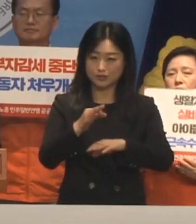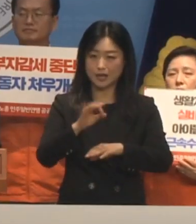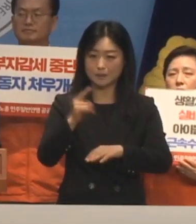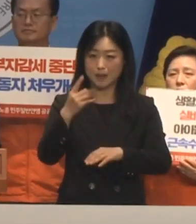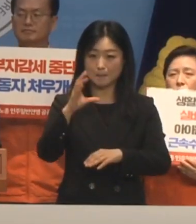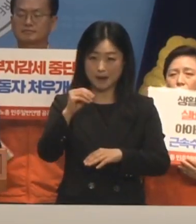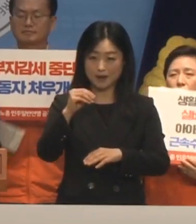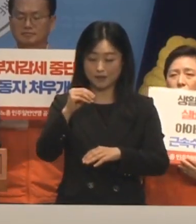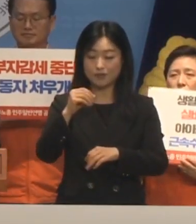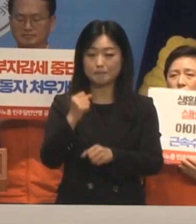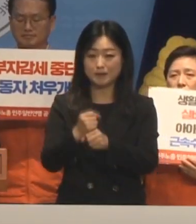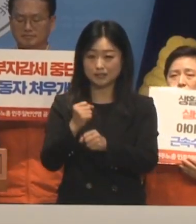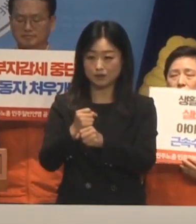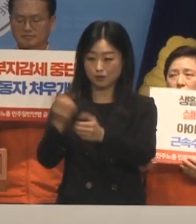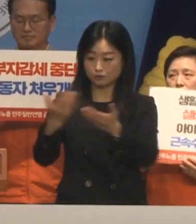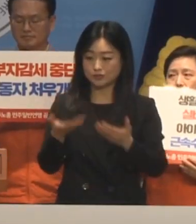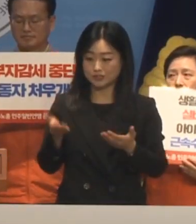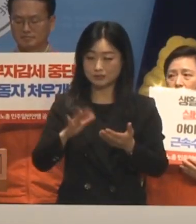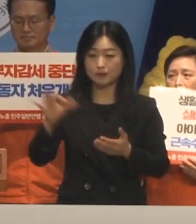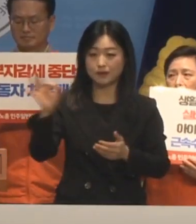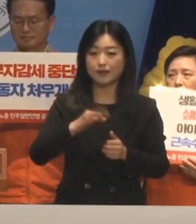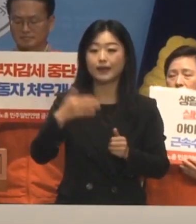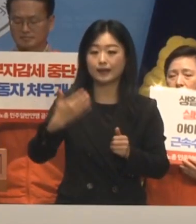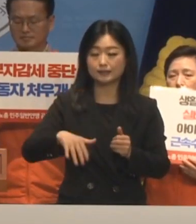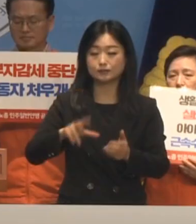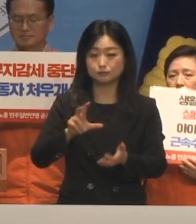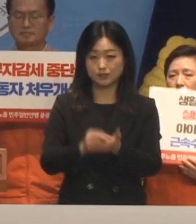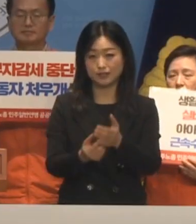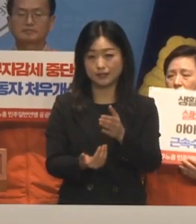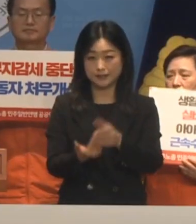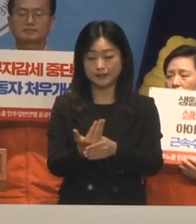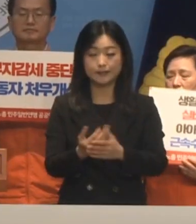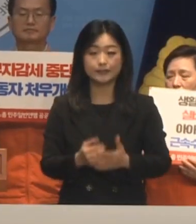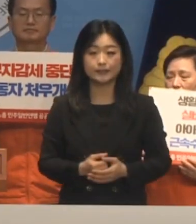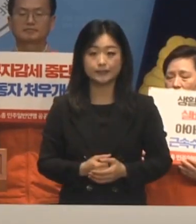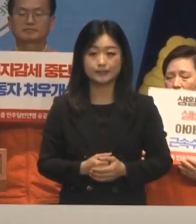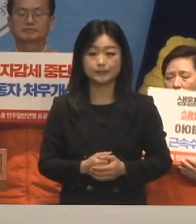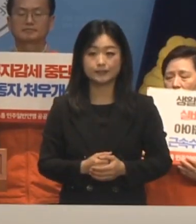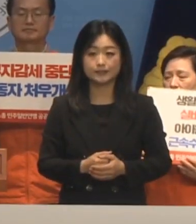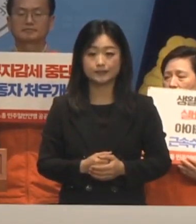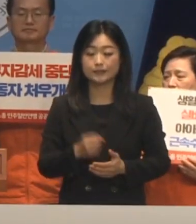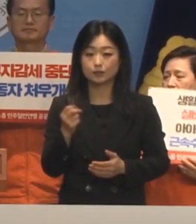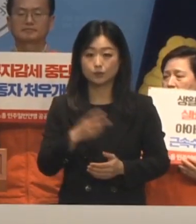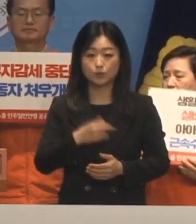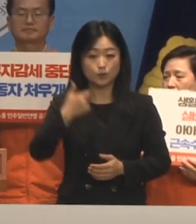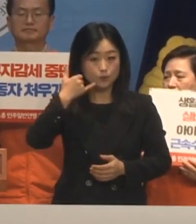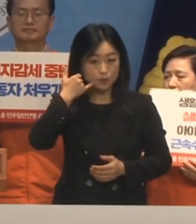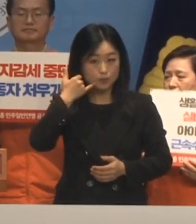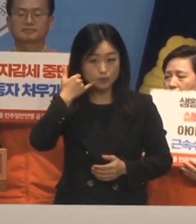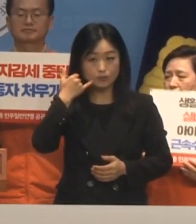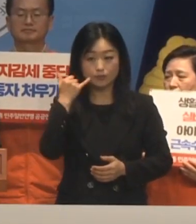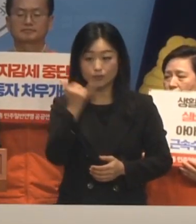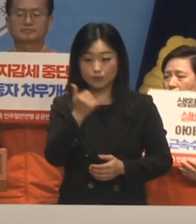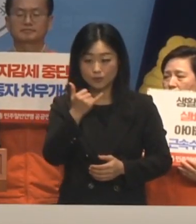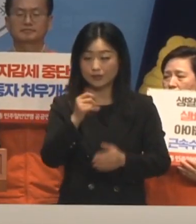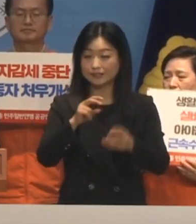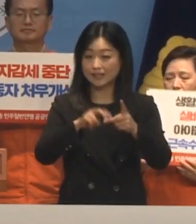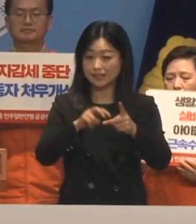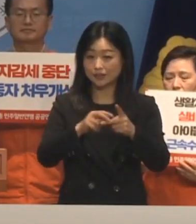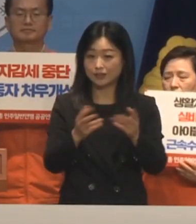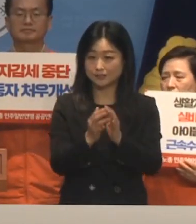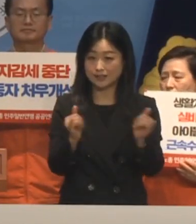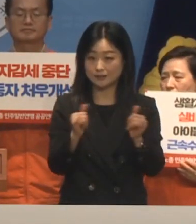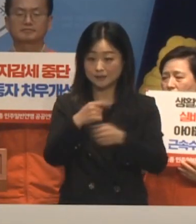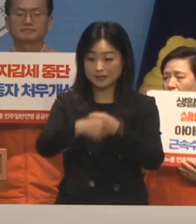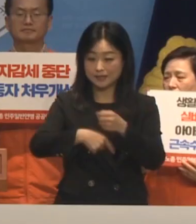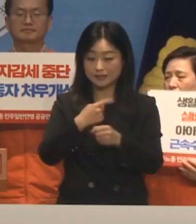지침으로 만들어 놓고도 제대로 지켜지지 않고 있습니다. 면허시험장 콜센터에서 근무하는 노동자들이 지난해부터 1년